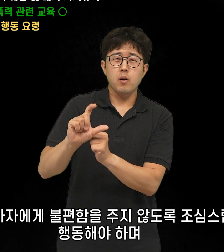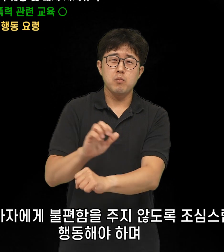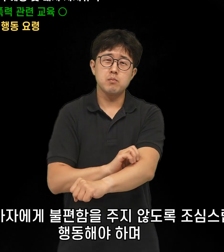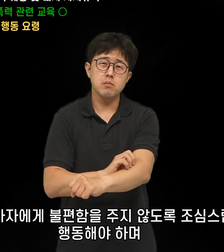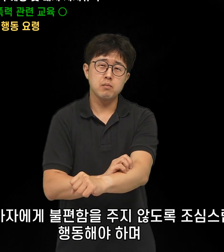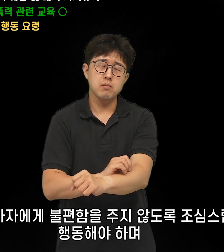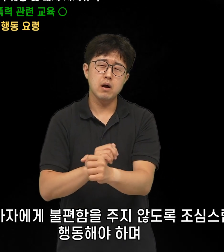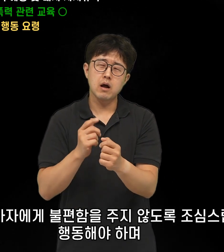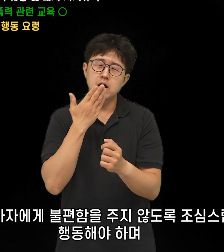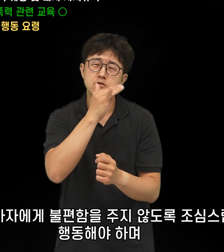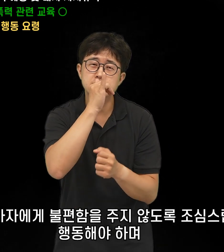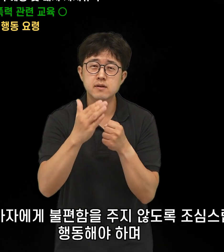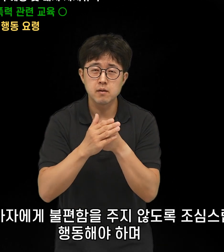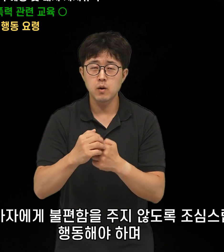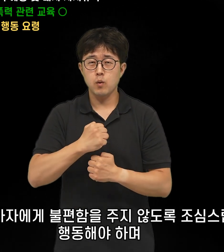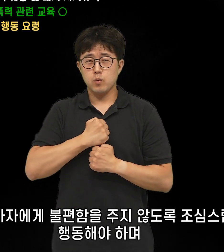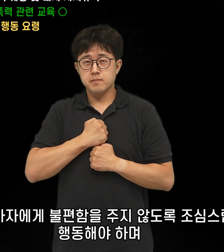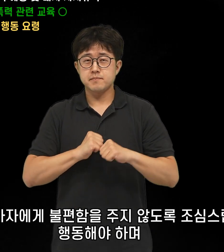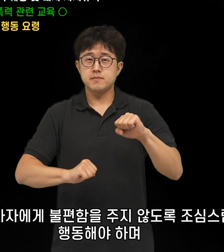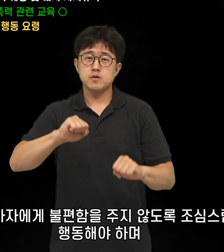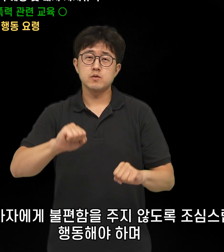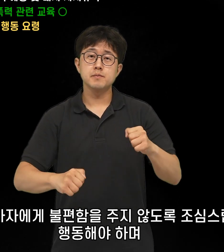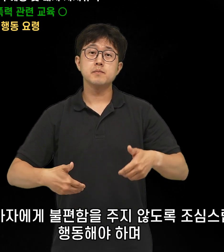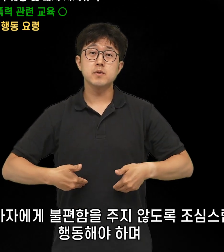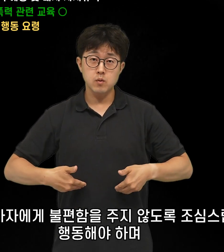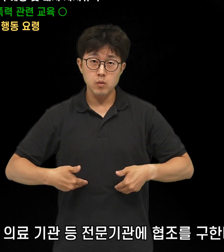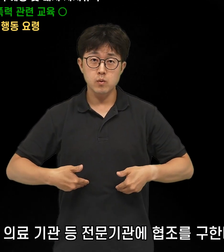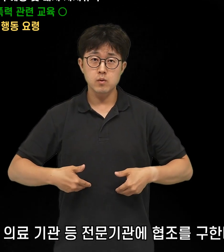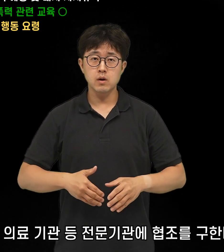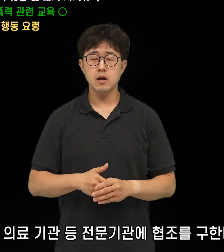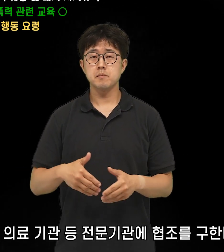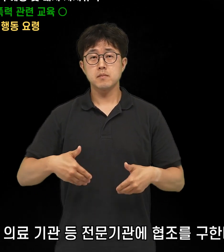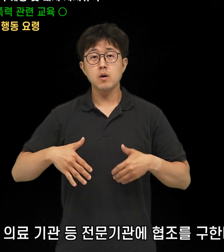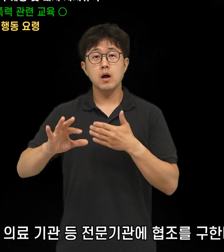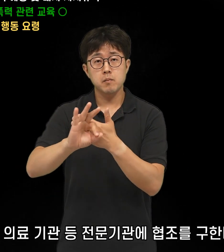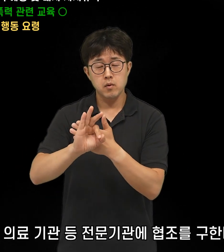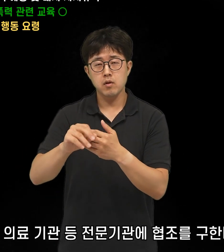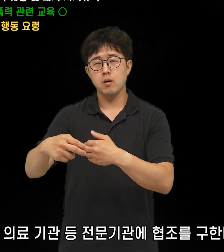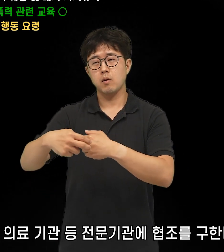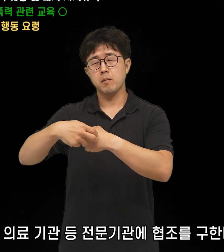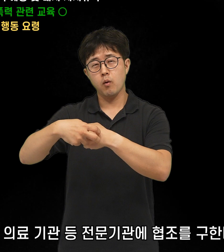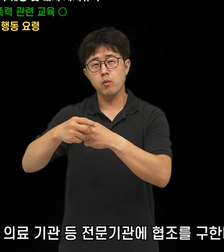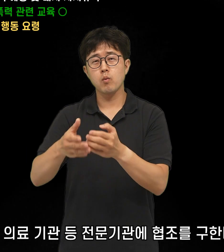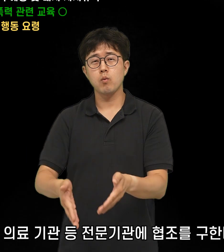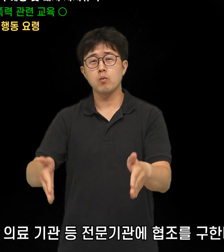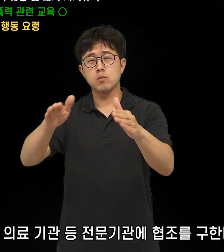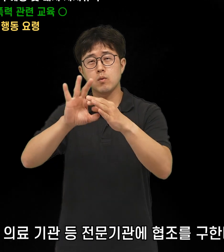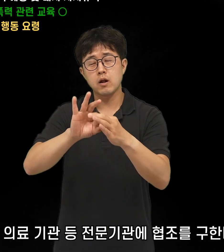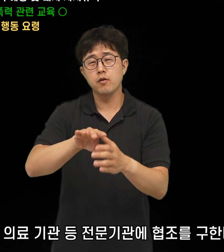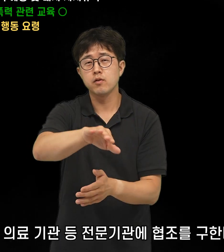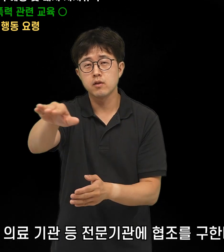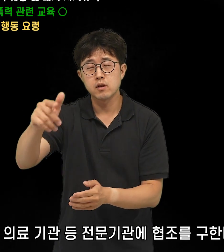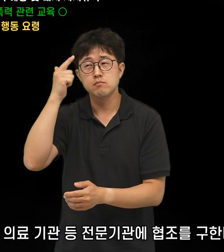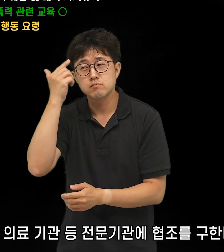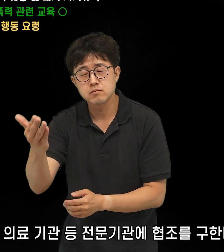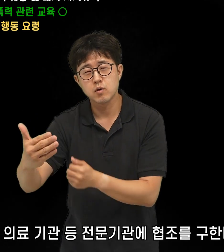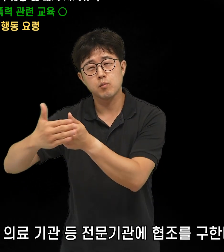않도록 조심스럽게 행동해야 하며 필요시 의료기관 등 전문기관의 협조를 구한다.